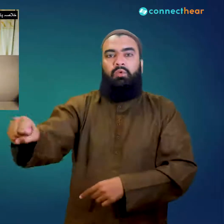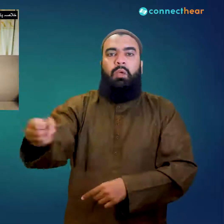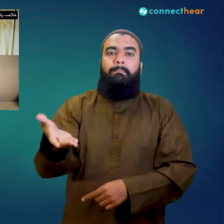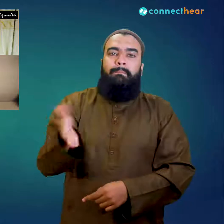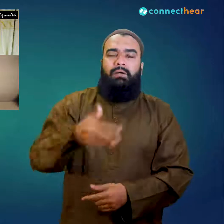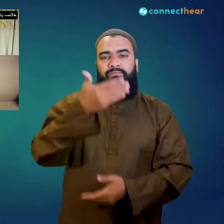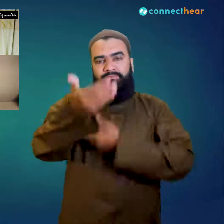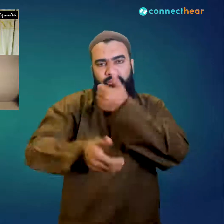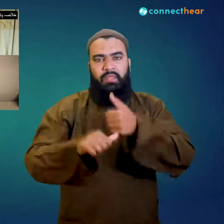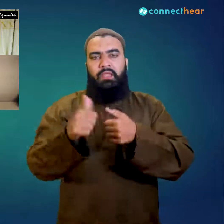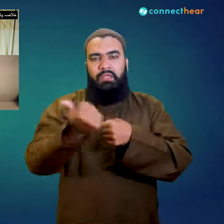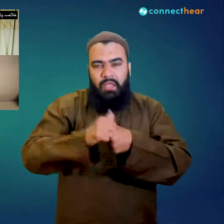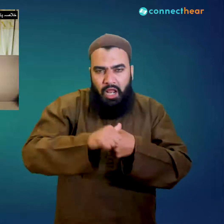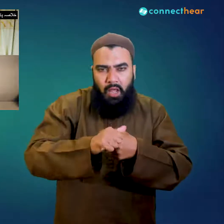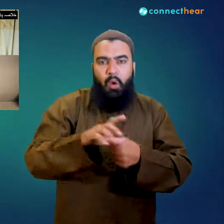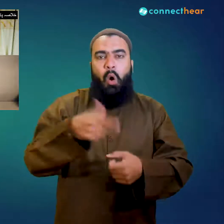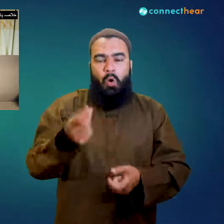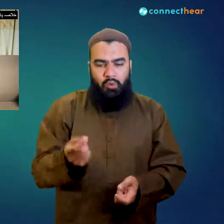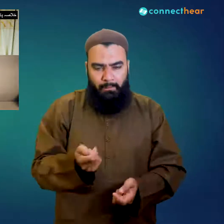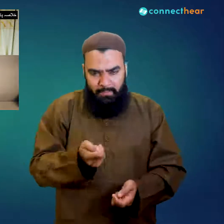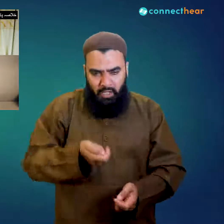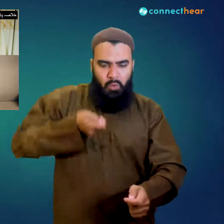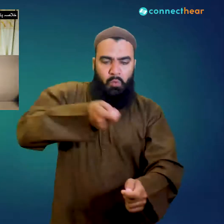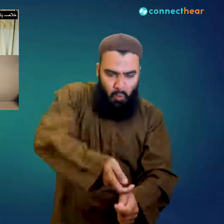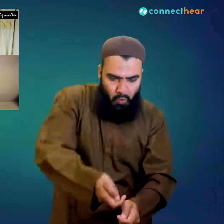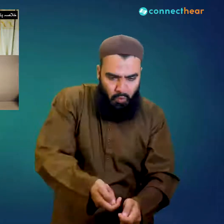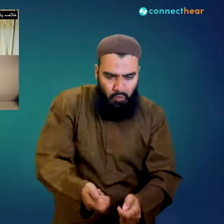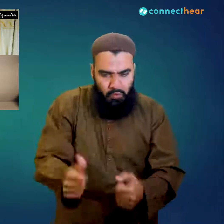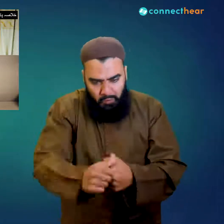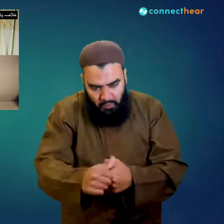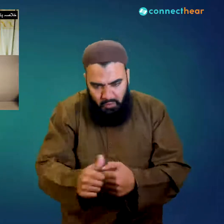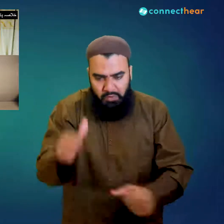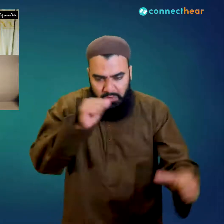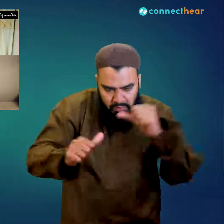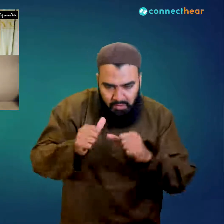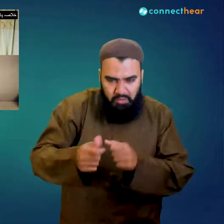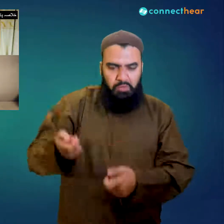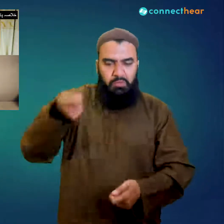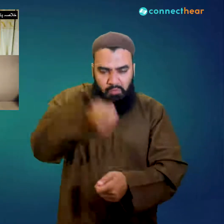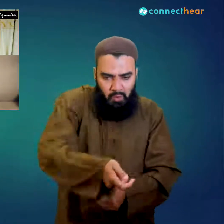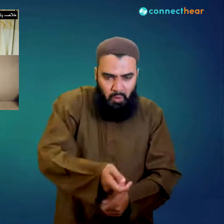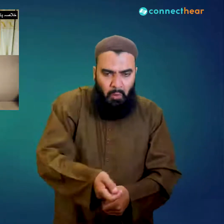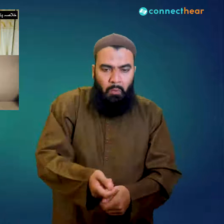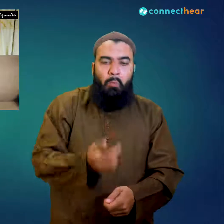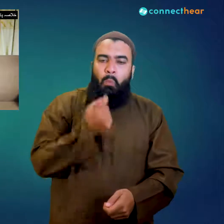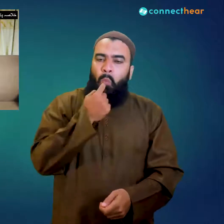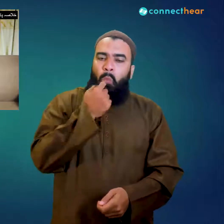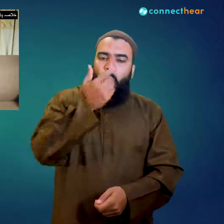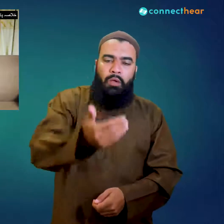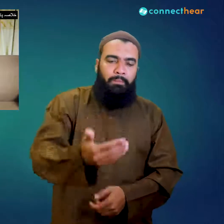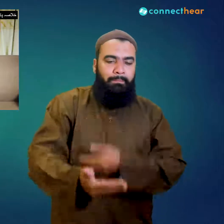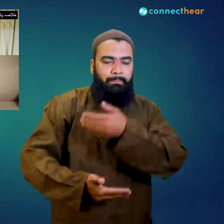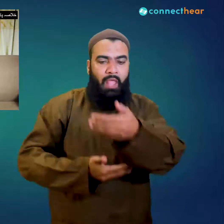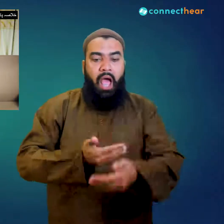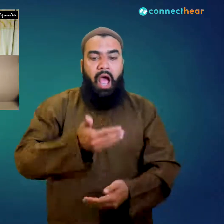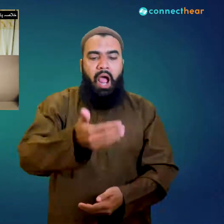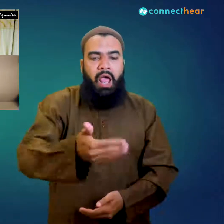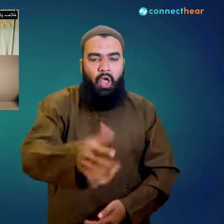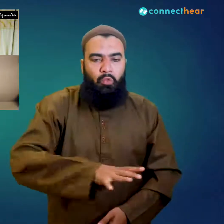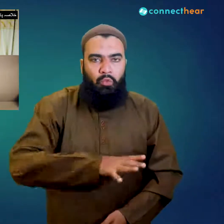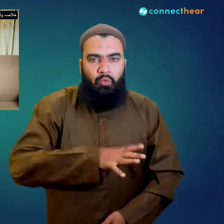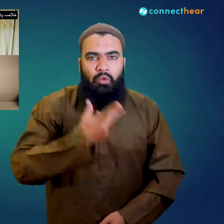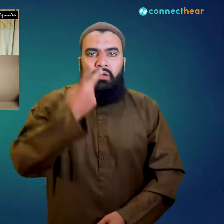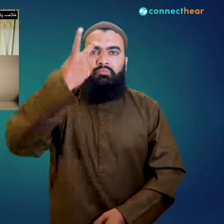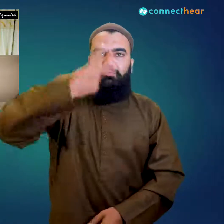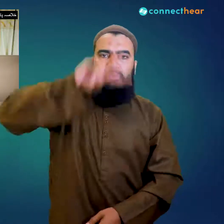نقصان اور ان کا گناہ ان کے فائدوں سے بڑھا ہوا ہے۔ وَإِثْمُهُمَا أَكْبَرُ مِن نَفْعِهِمَا، کہ اس کا گناہ اس